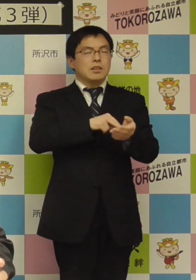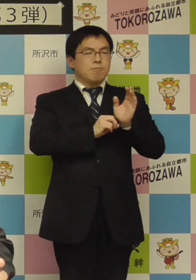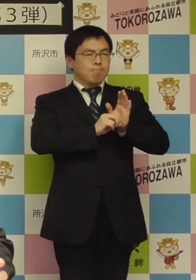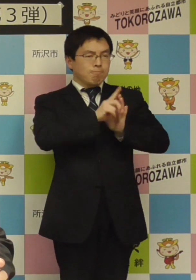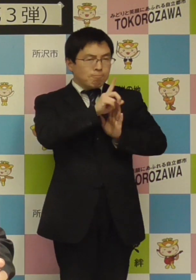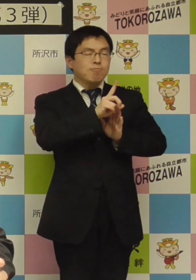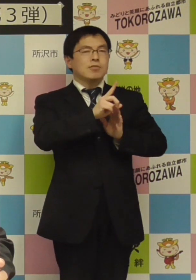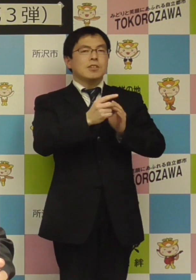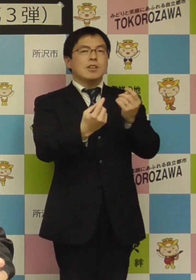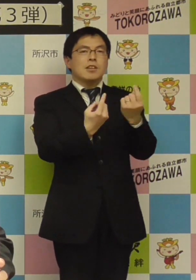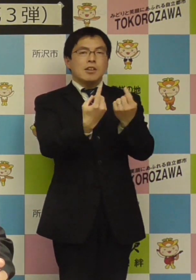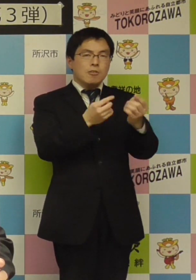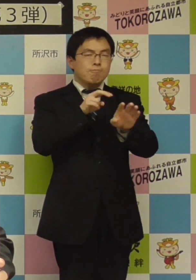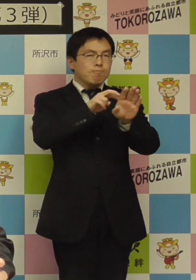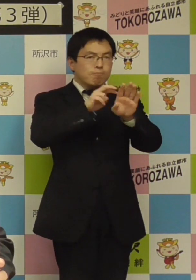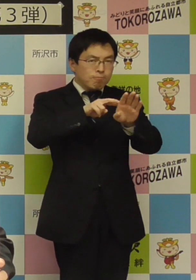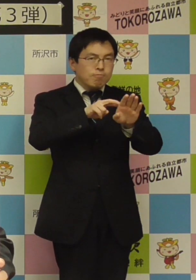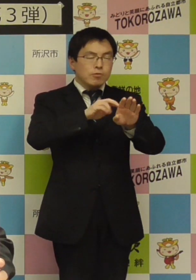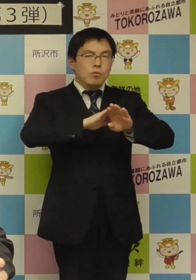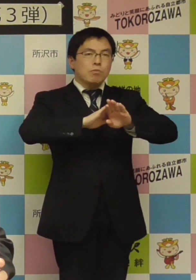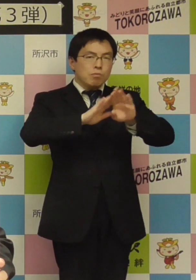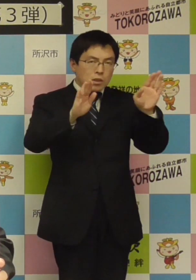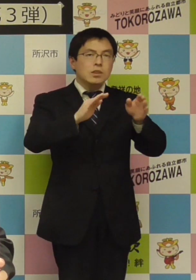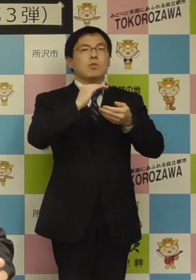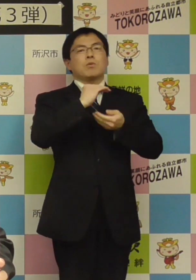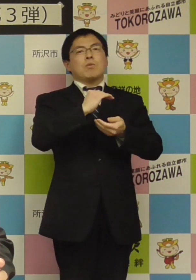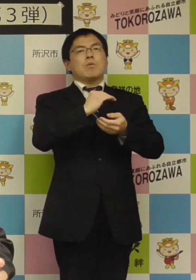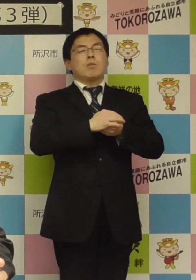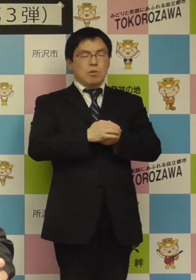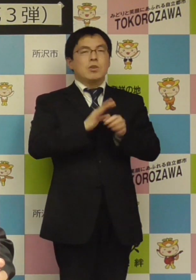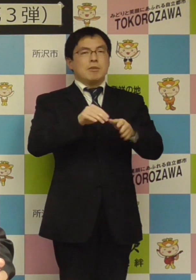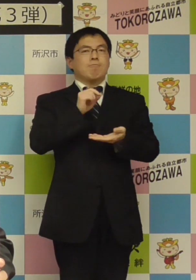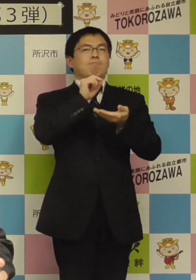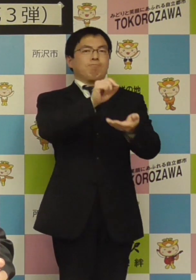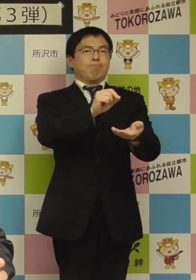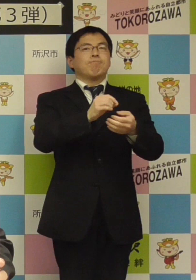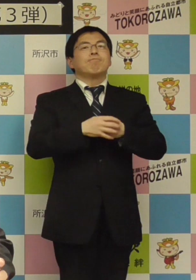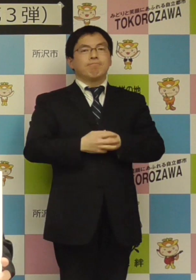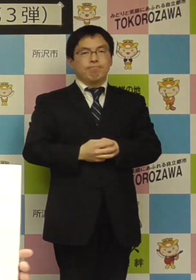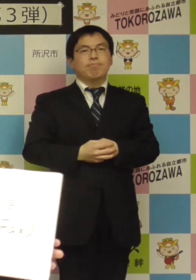熱外来を開設したことを申し上げます。